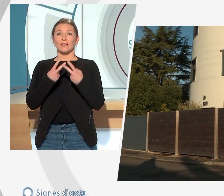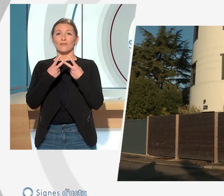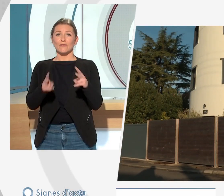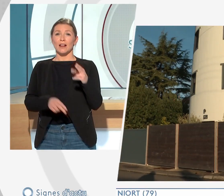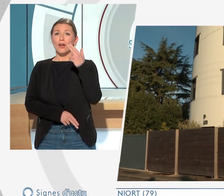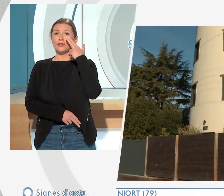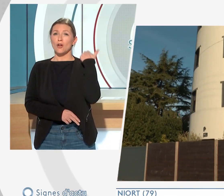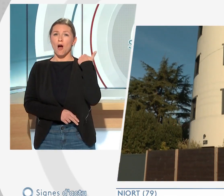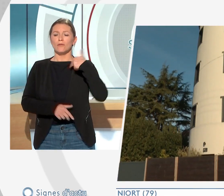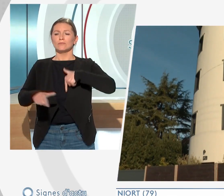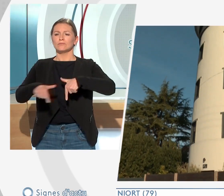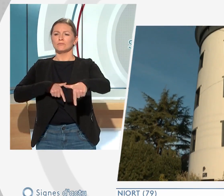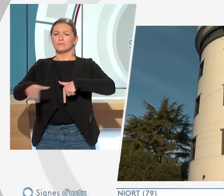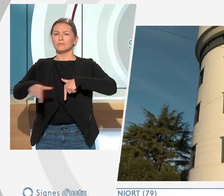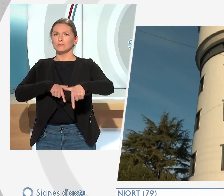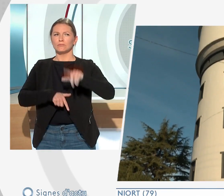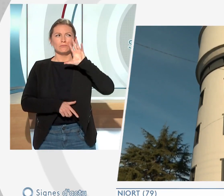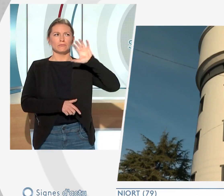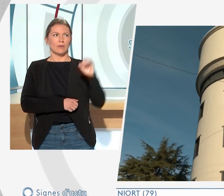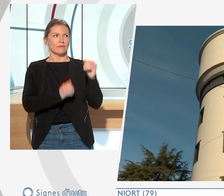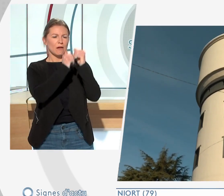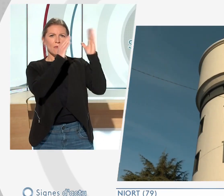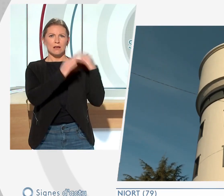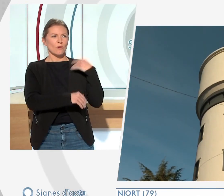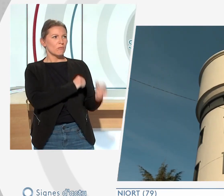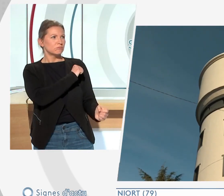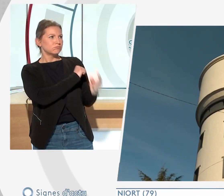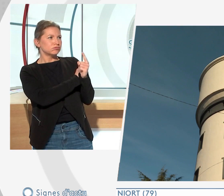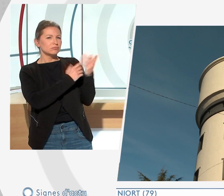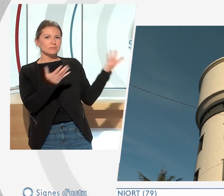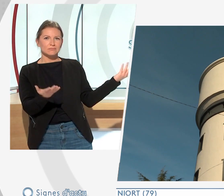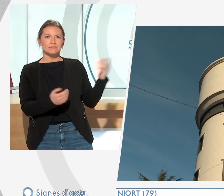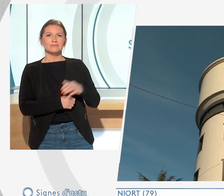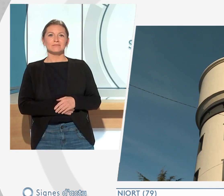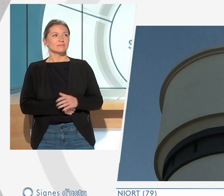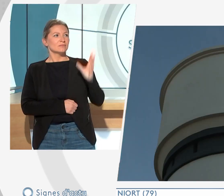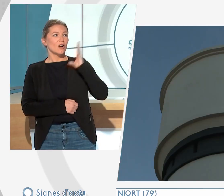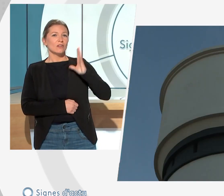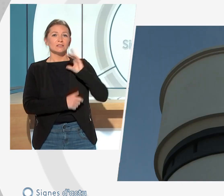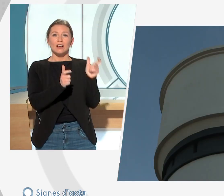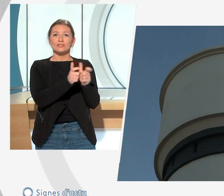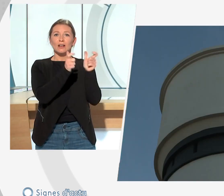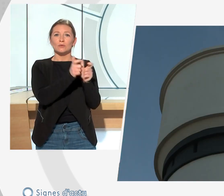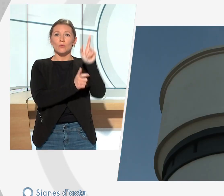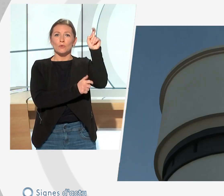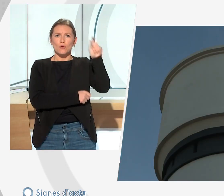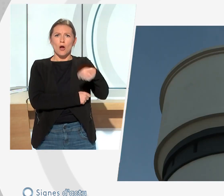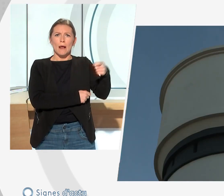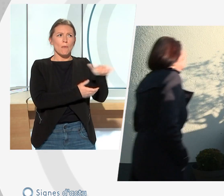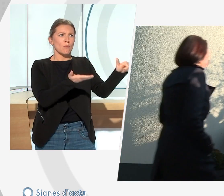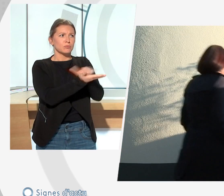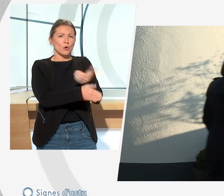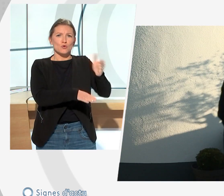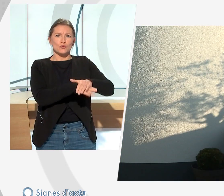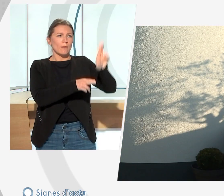Difficile de passer dans ce quartier niortais sans détourner le regard vers cette curieuse habitation. Un ancien château d'eau transformé